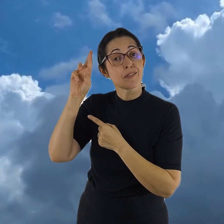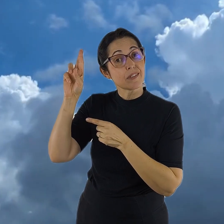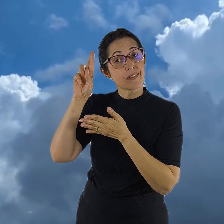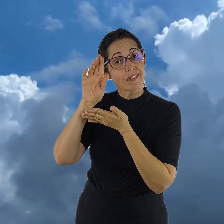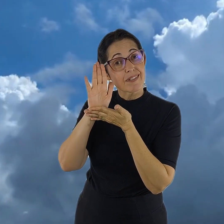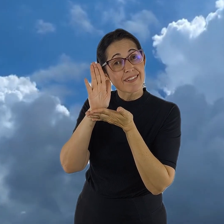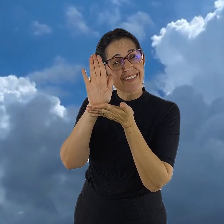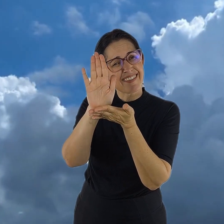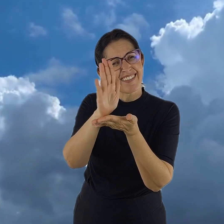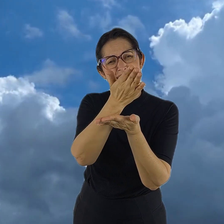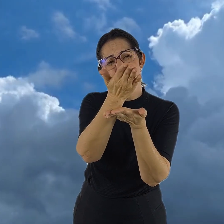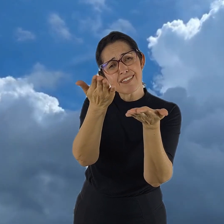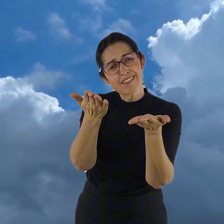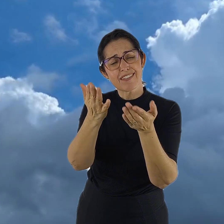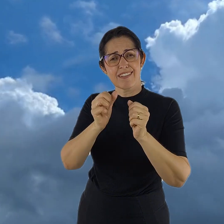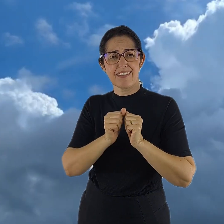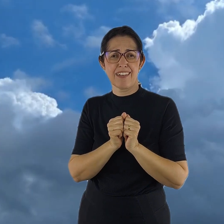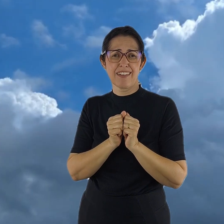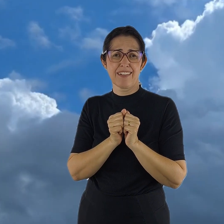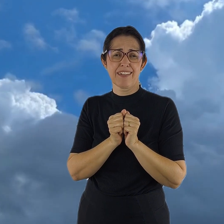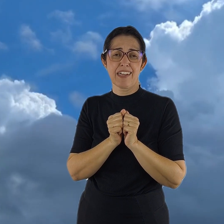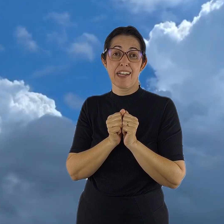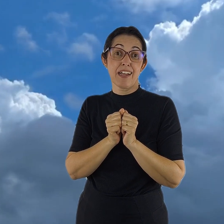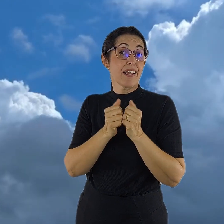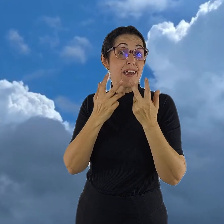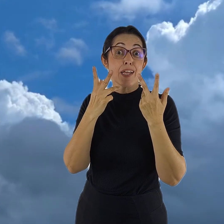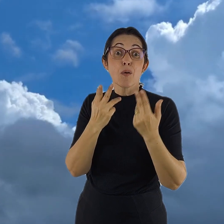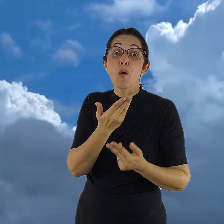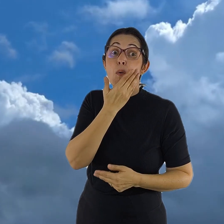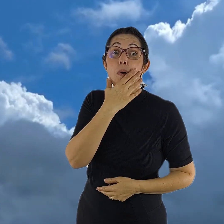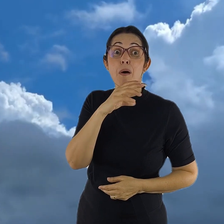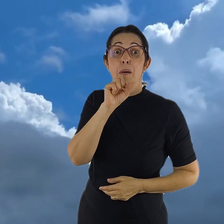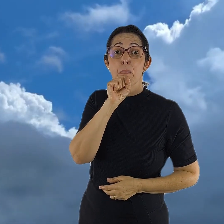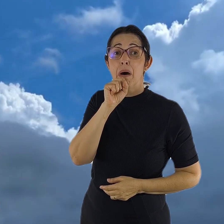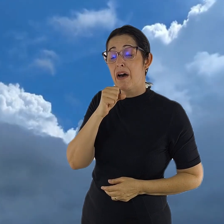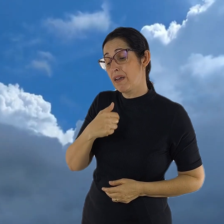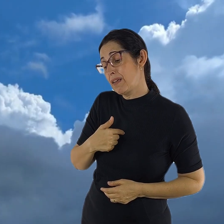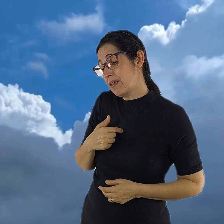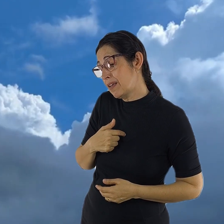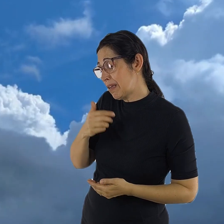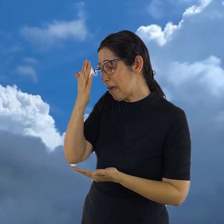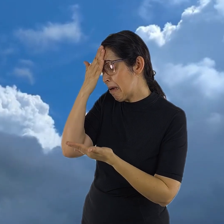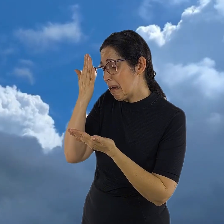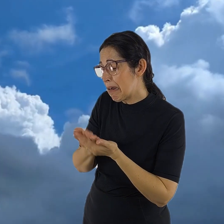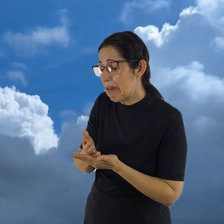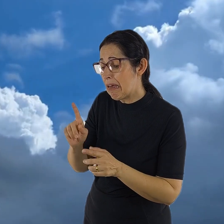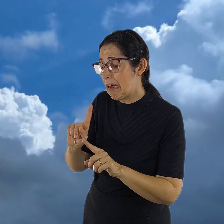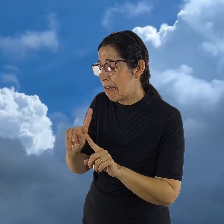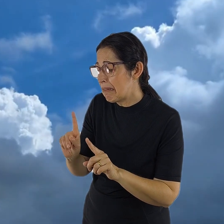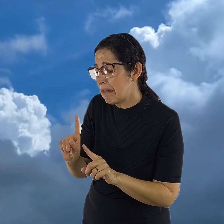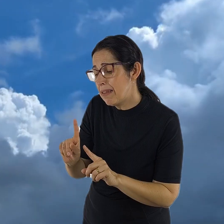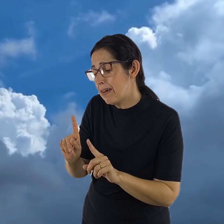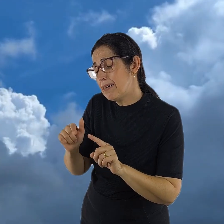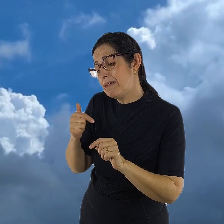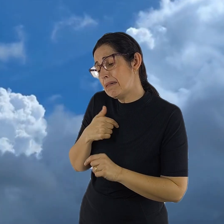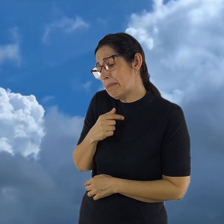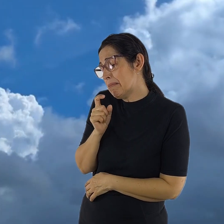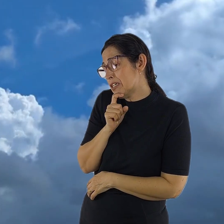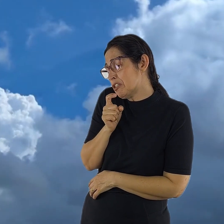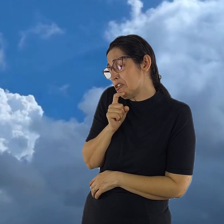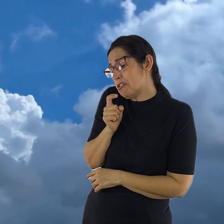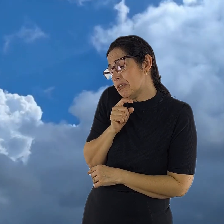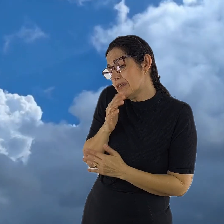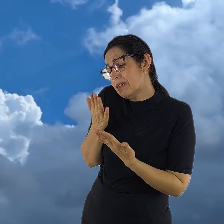ajudar. Ele escolheu não ser um hipócrita, não fazer uma encenação. Eu creio, Senhor, é mentira, ele não crê em